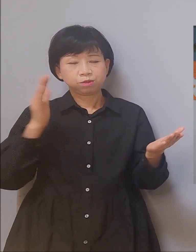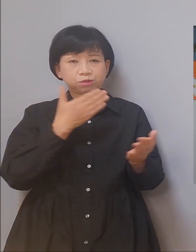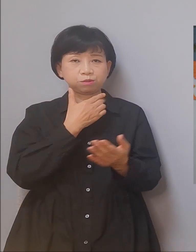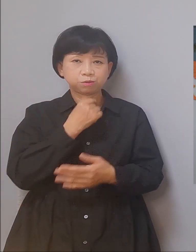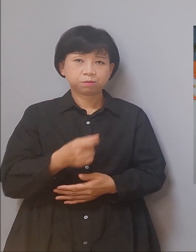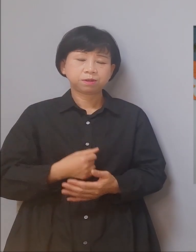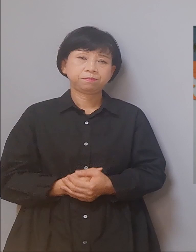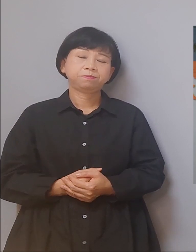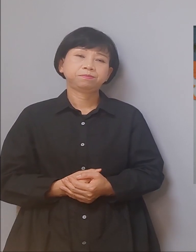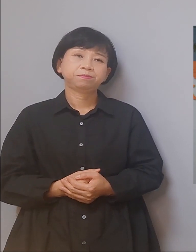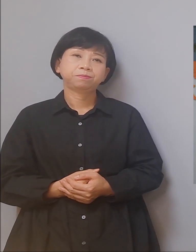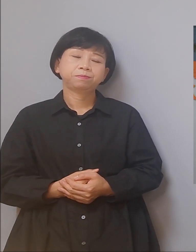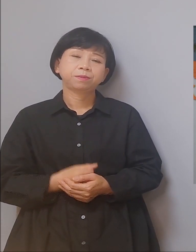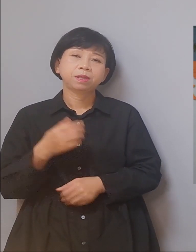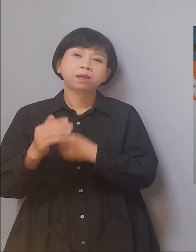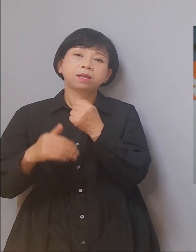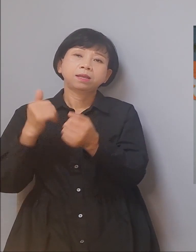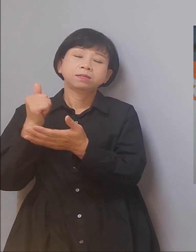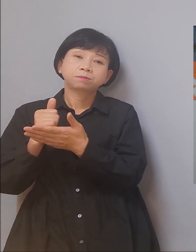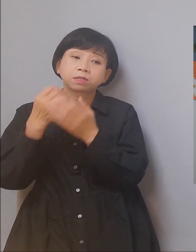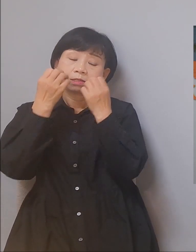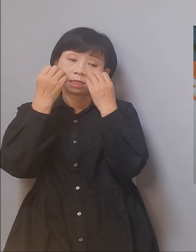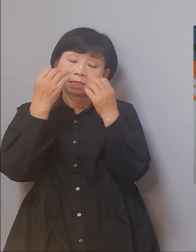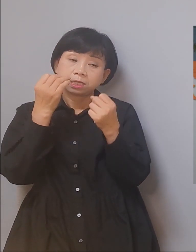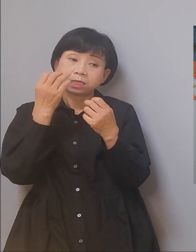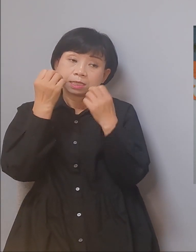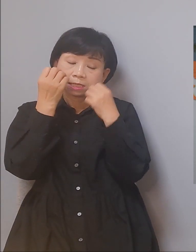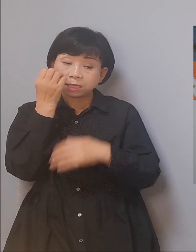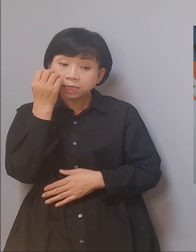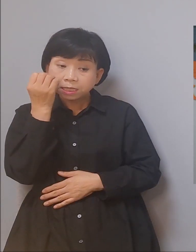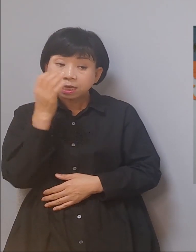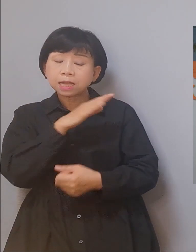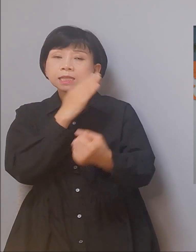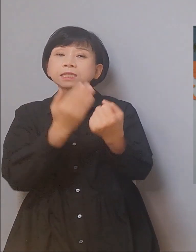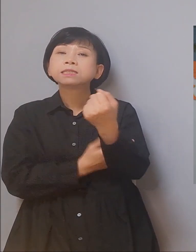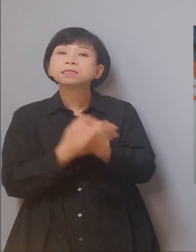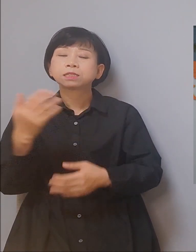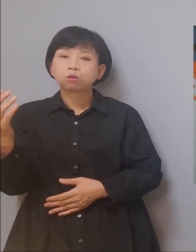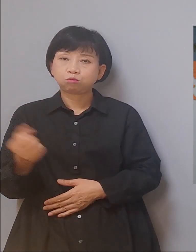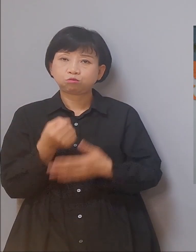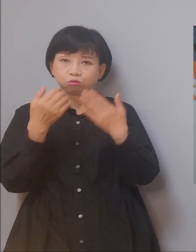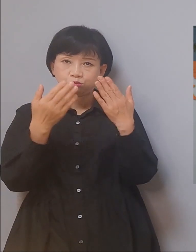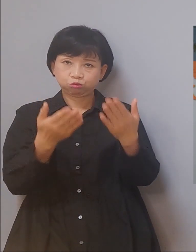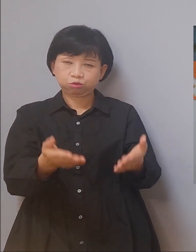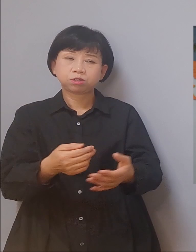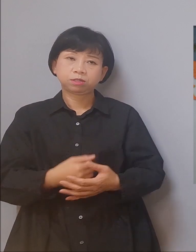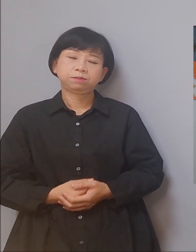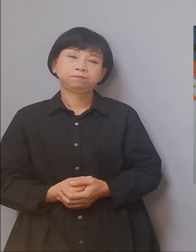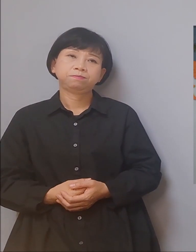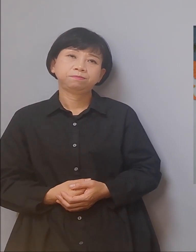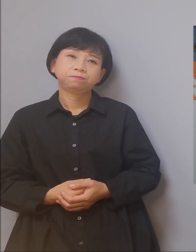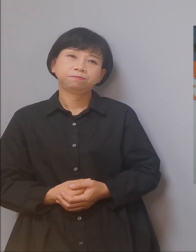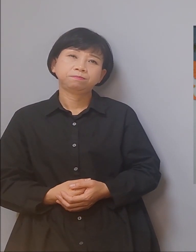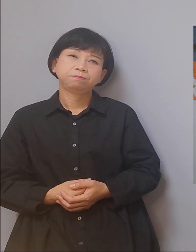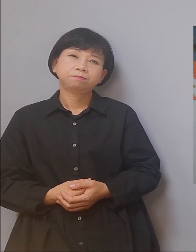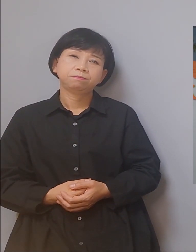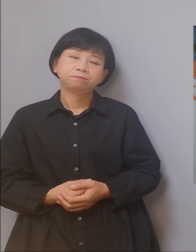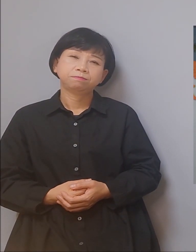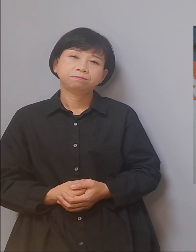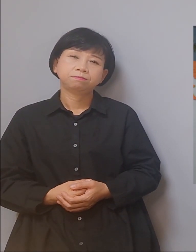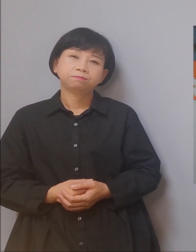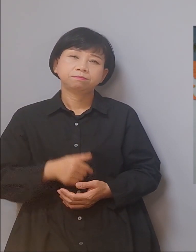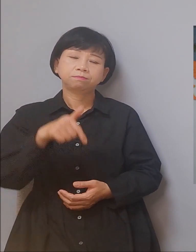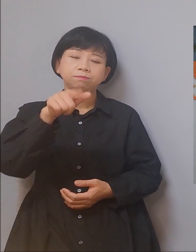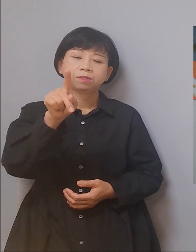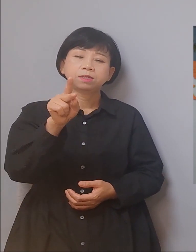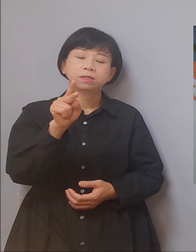소망합니다. 또한 하나님께서 신기한 능력으로 경건에 속한 모든 것을 우리에게 은혜로 주셨습니다. 이